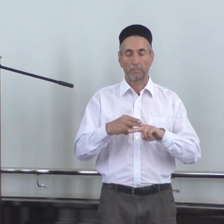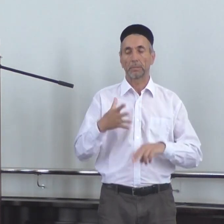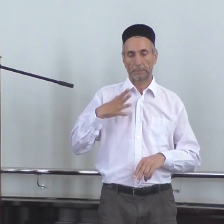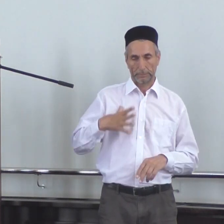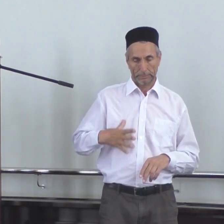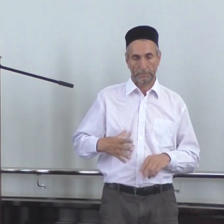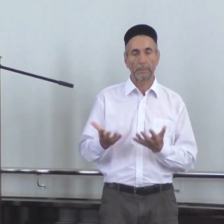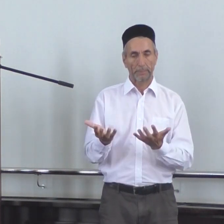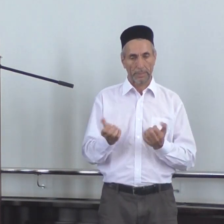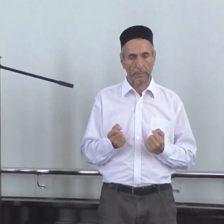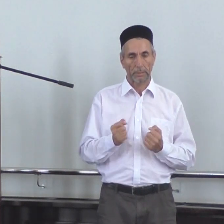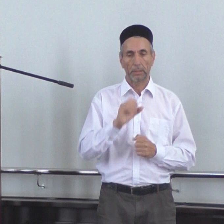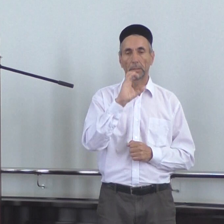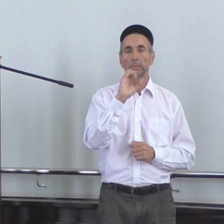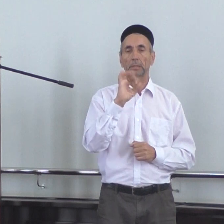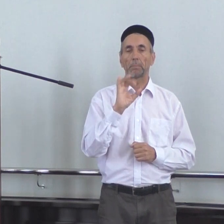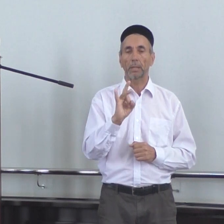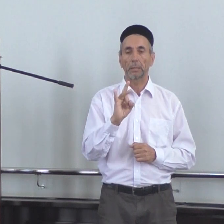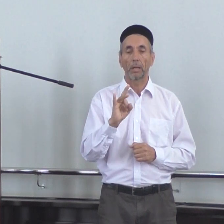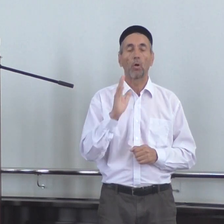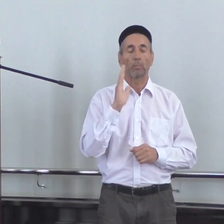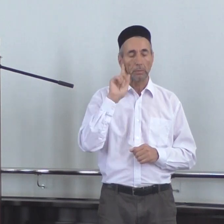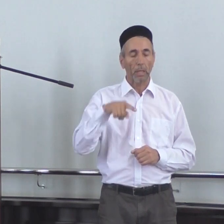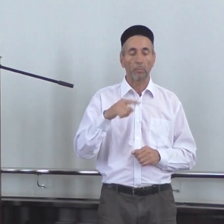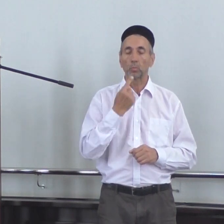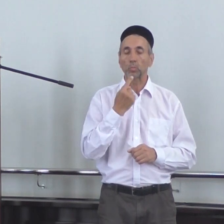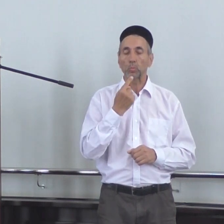инде авырлыктан соң без беләбез, җиңеллек була.